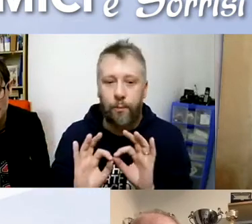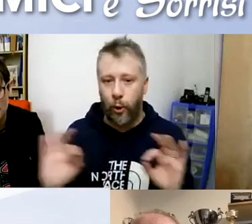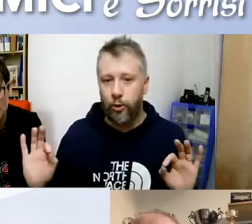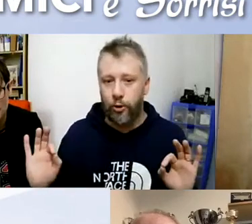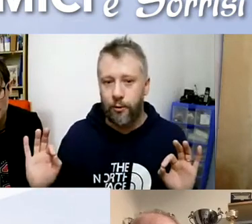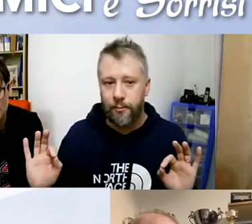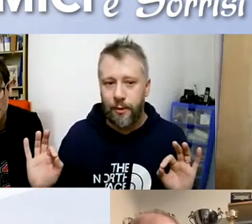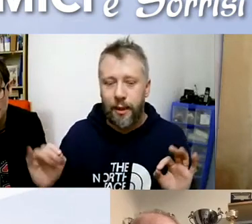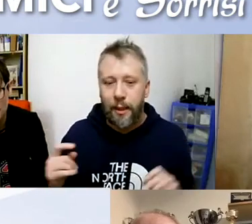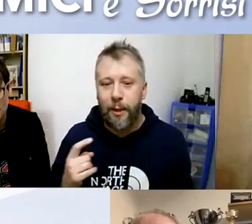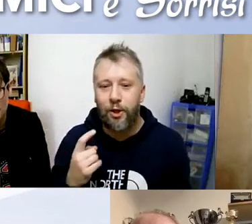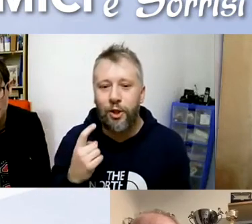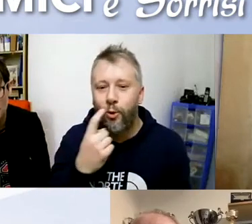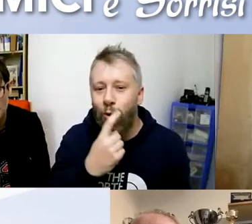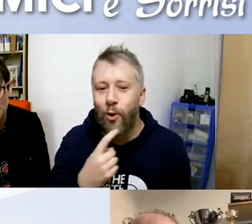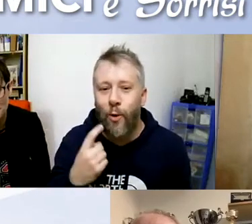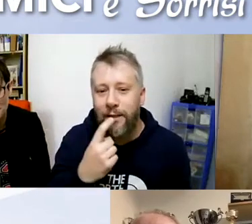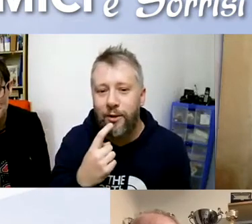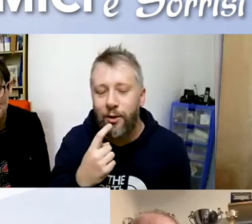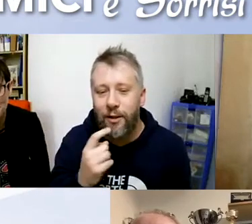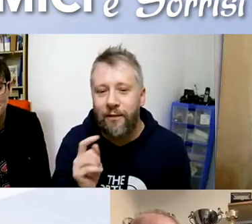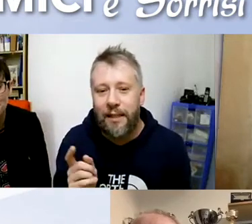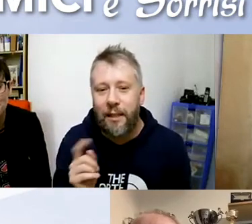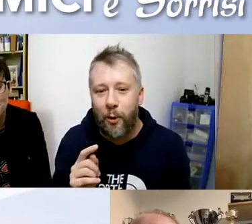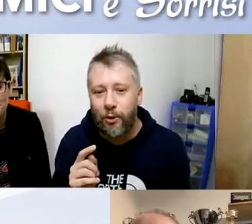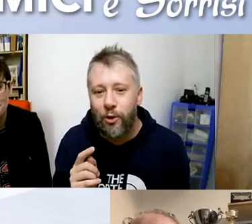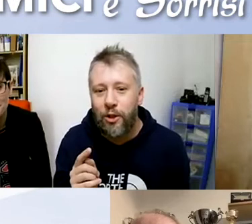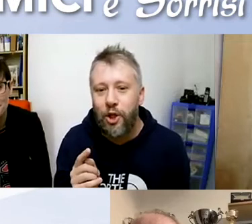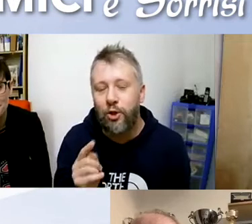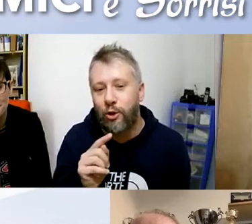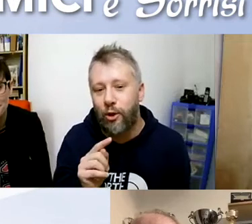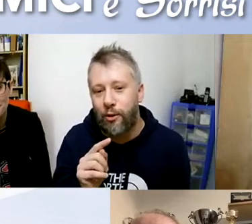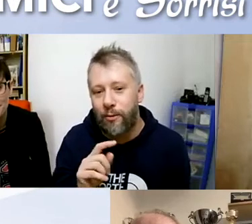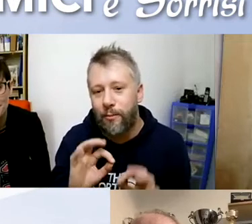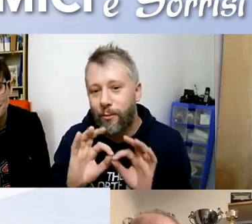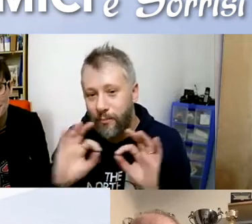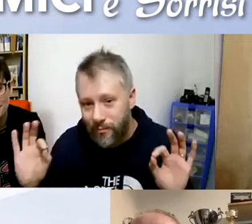o pronto. Però se tu con questo invece di pronto dici...